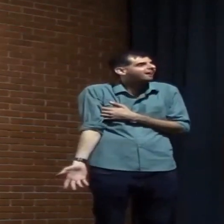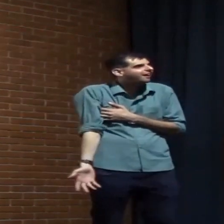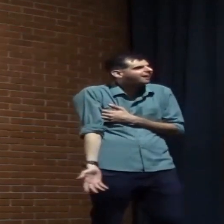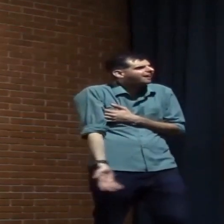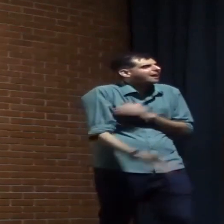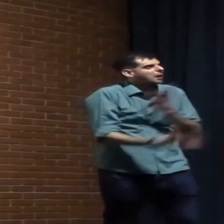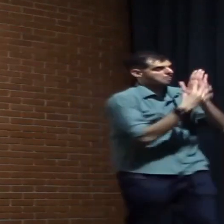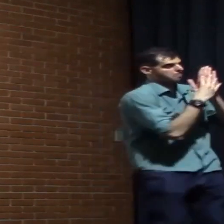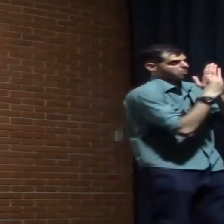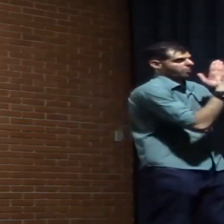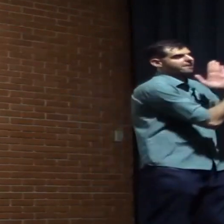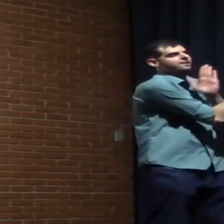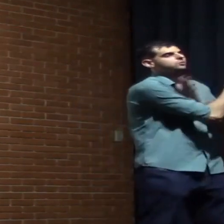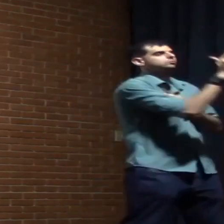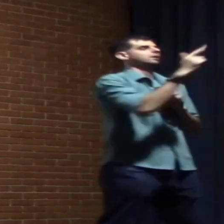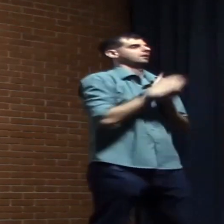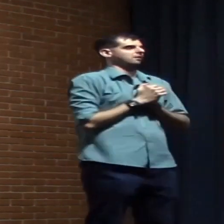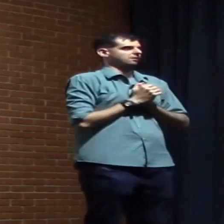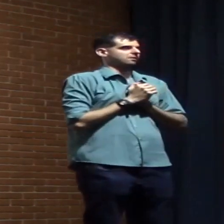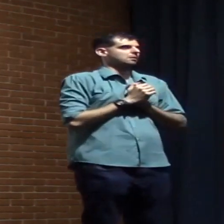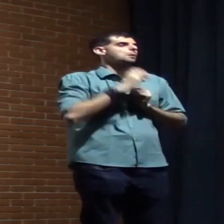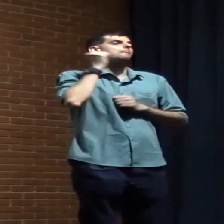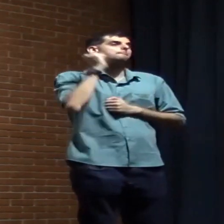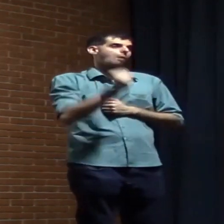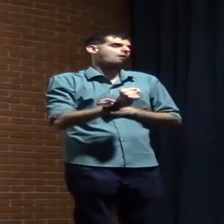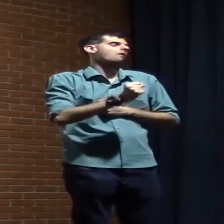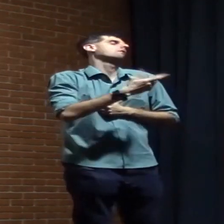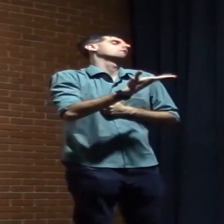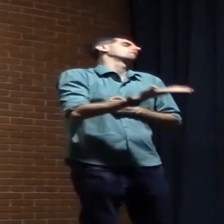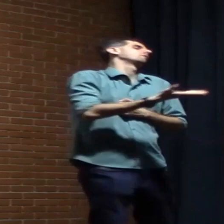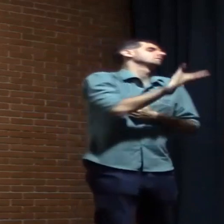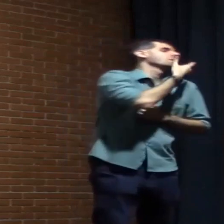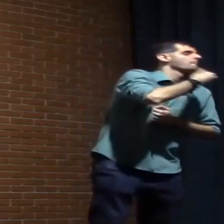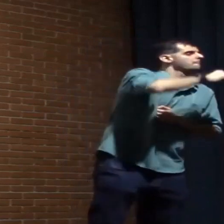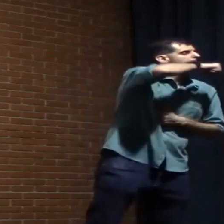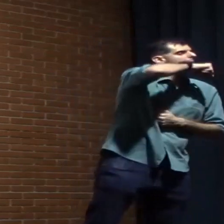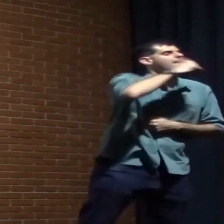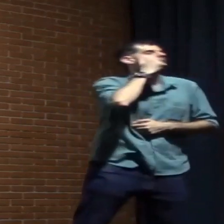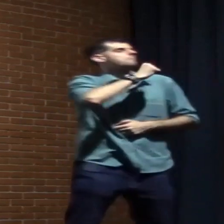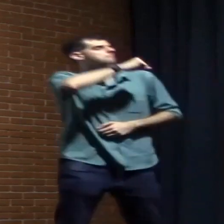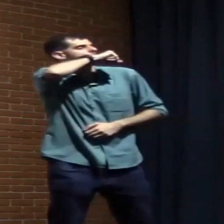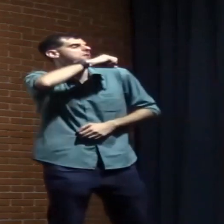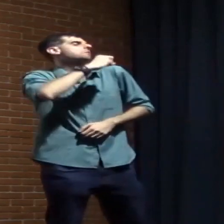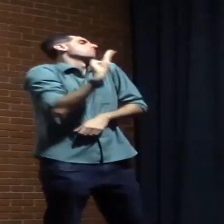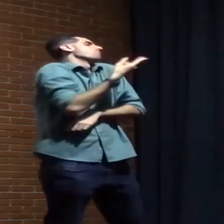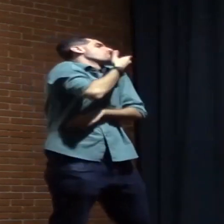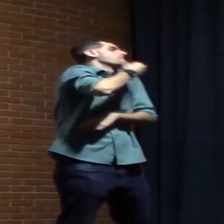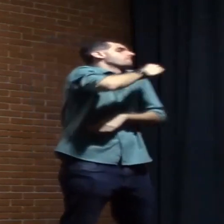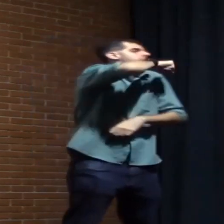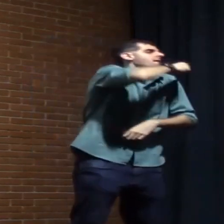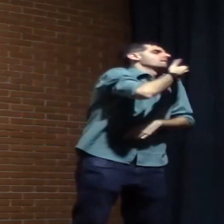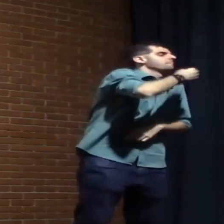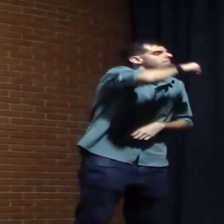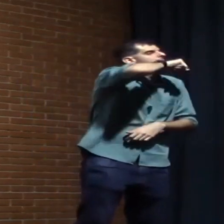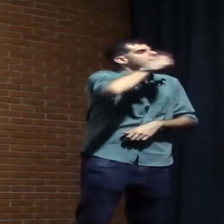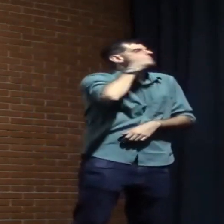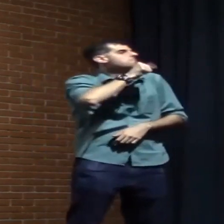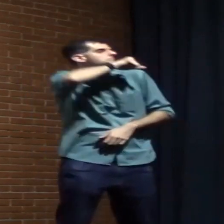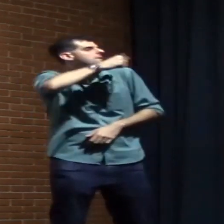A gente tem todos esses questionamentos aqui, né? Que ainda realmente é uma outra dificuldade. Muitos pais, muitas